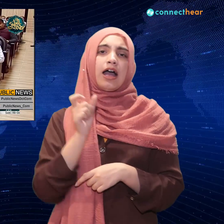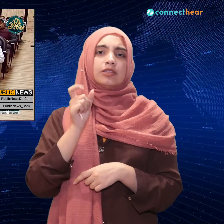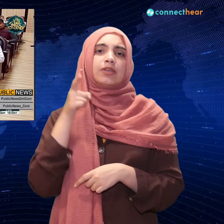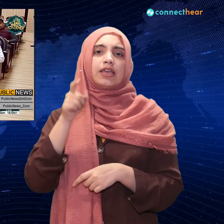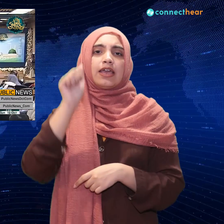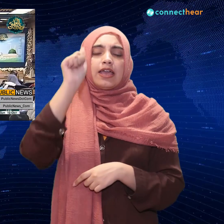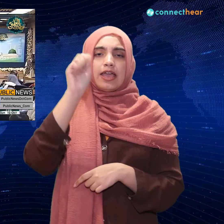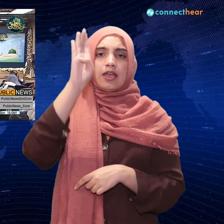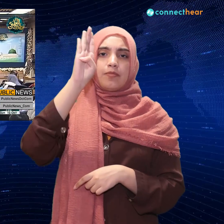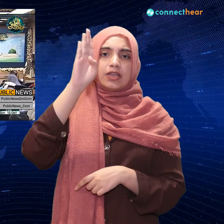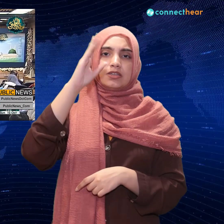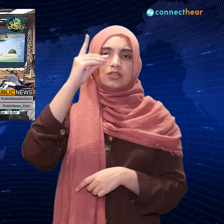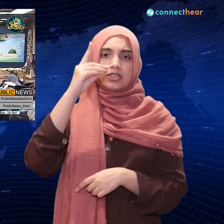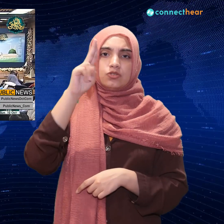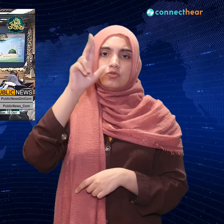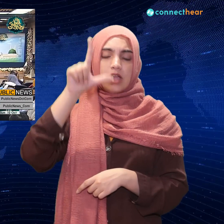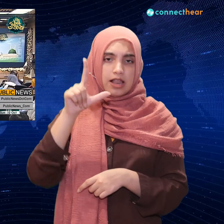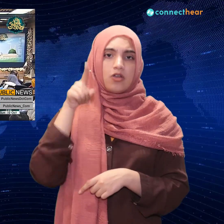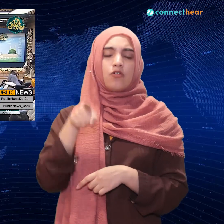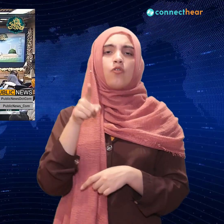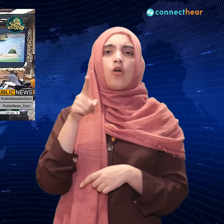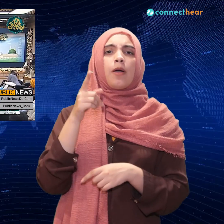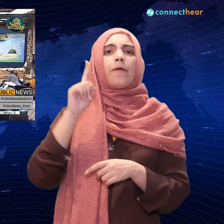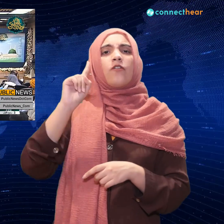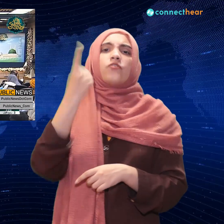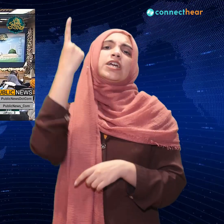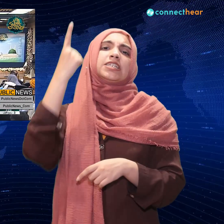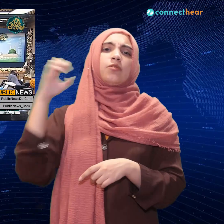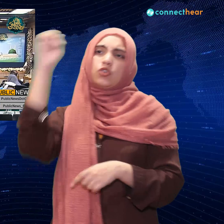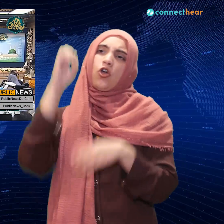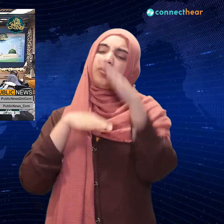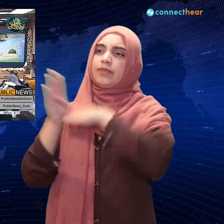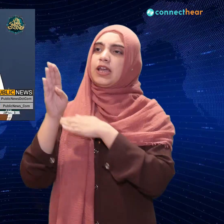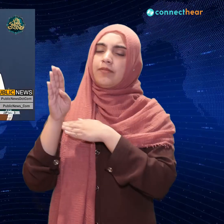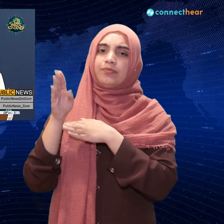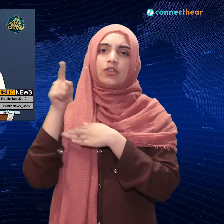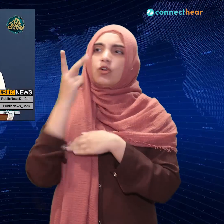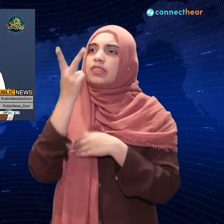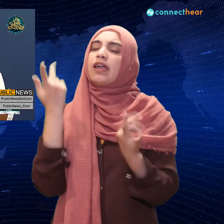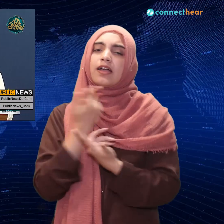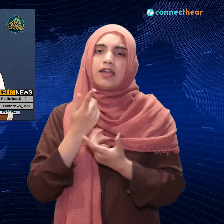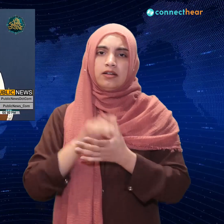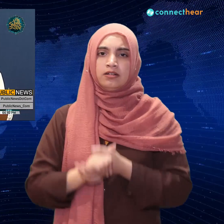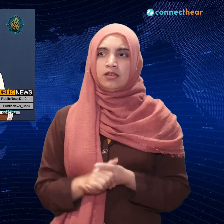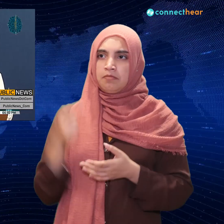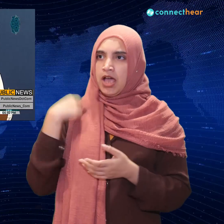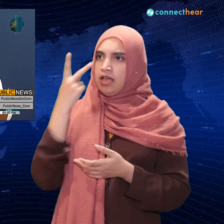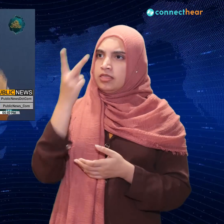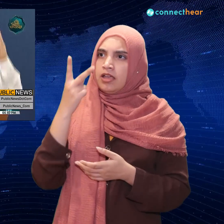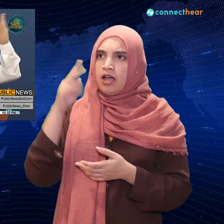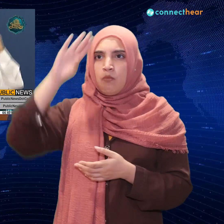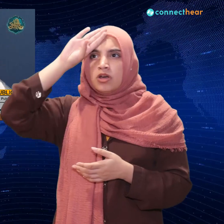100 سال پہلے جب وہ پہلی دفعہ گیا یورپ، تو اس نے یہی کہا، اس نے کہا کہ یہاں مجھے یورپ میں مسلمان تو نہیں نظر